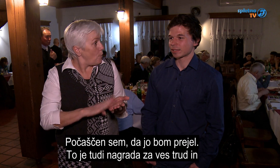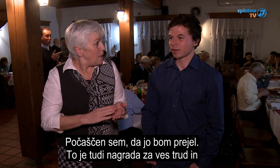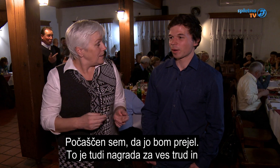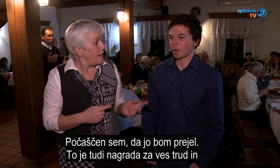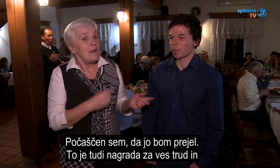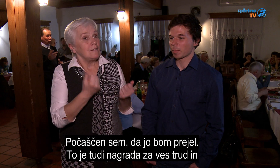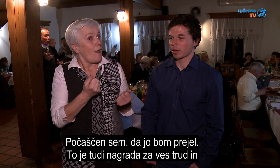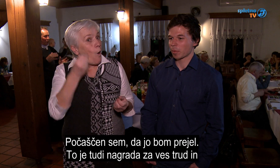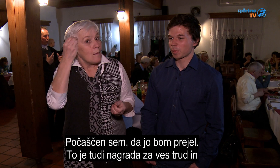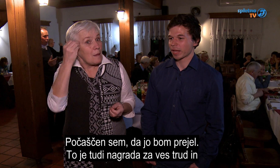jo bom prejel.